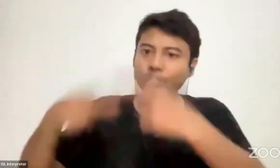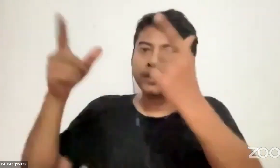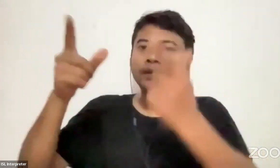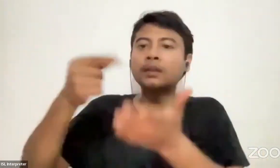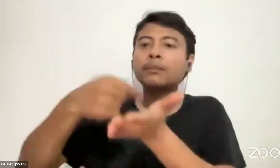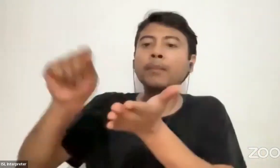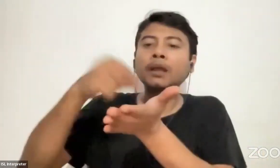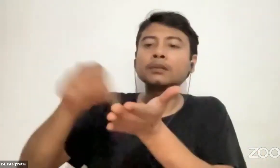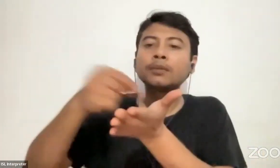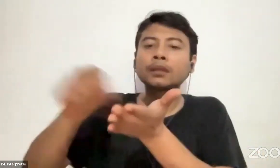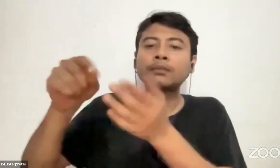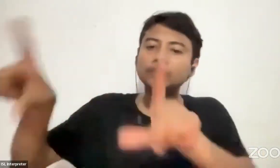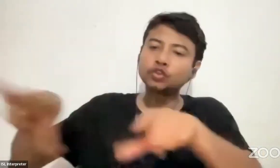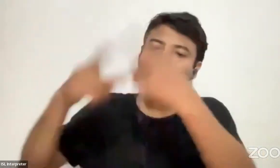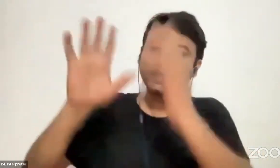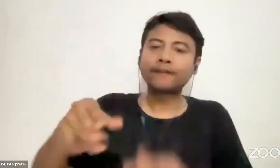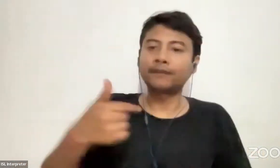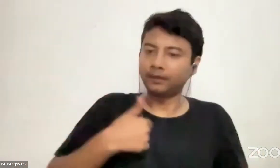है,